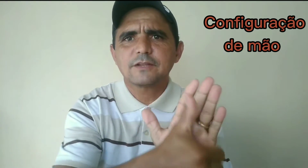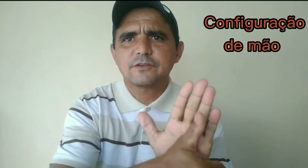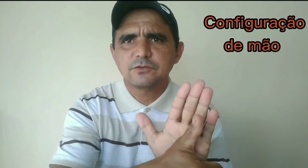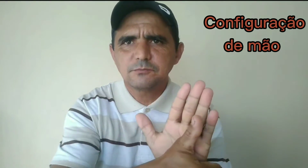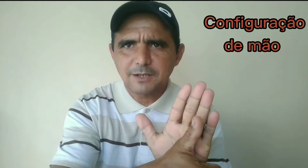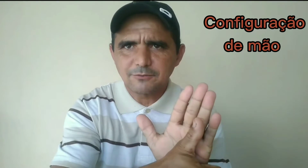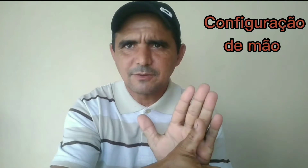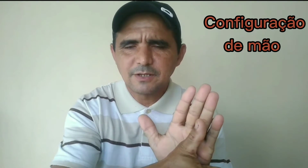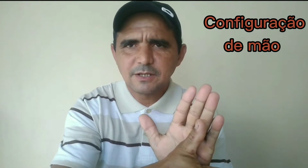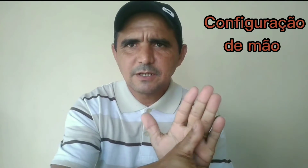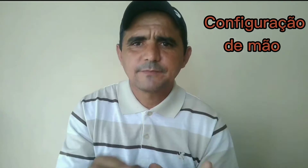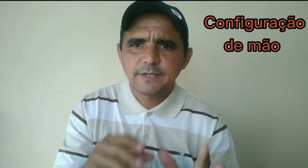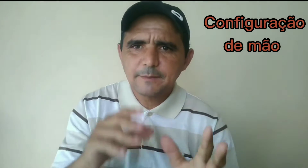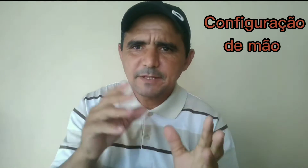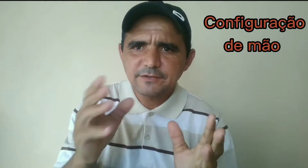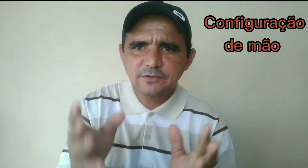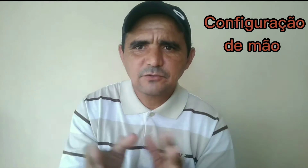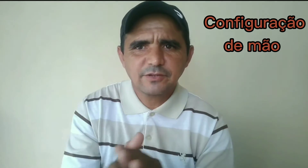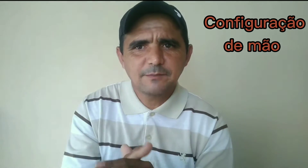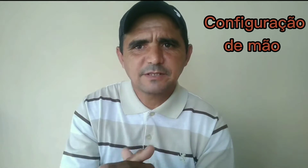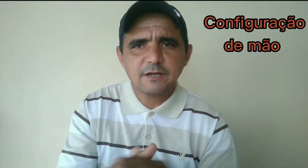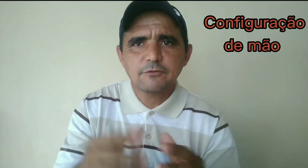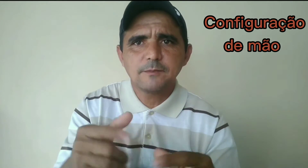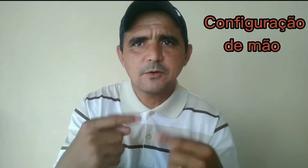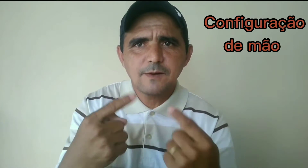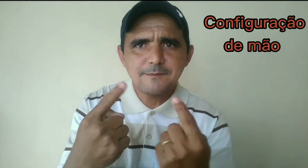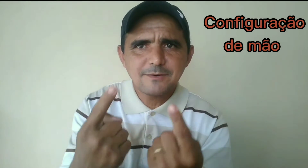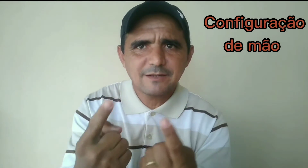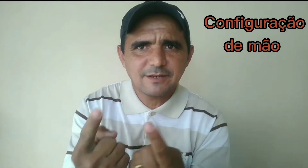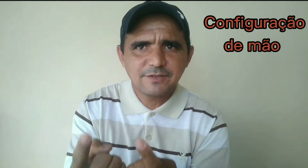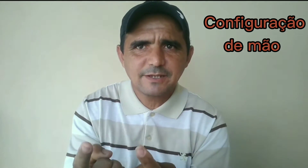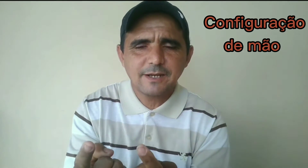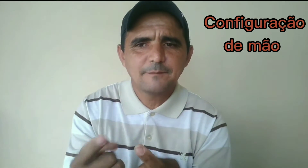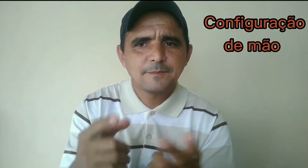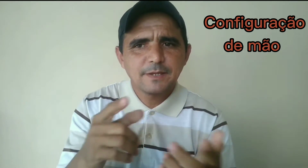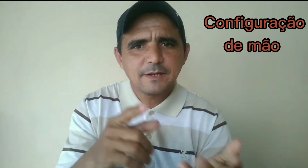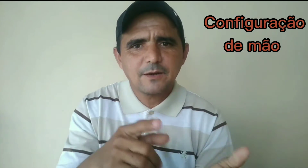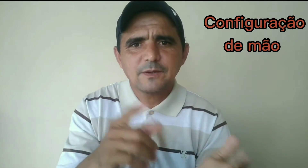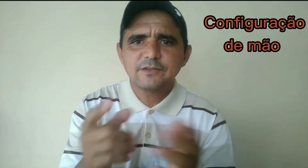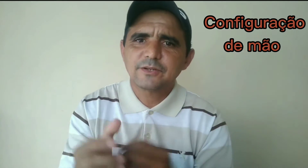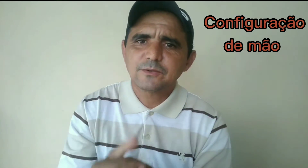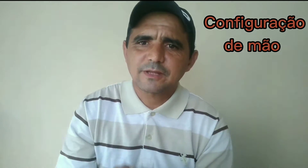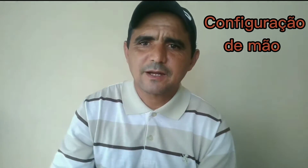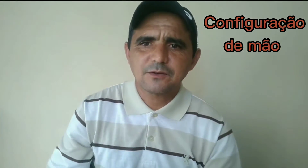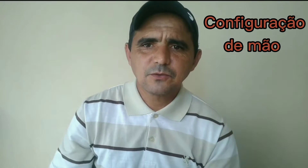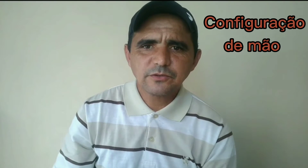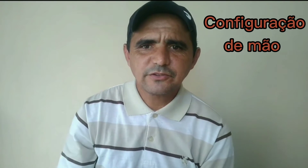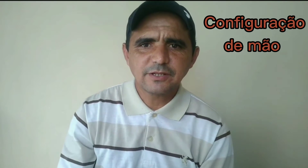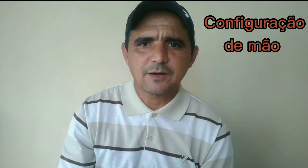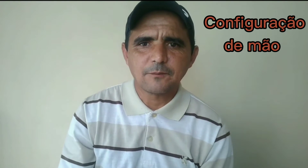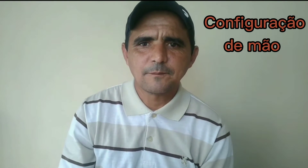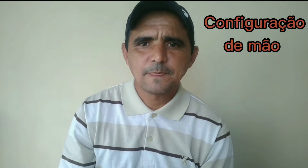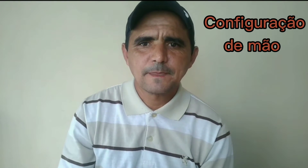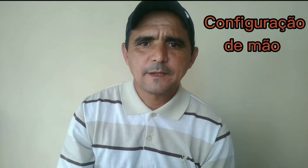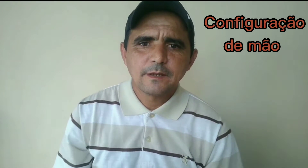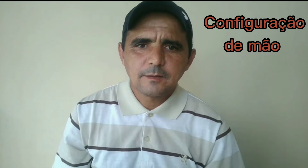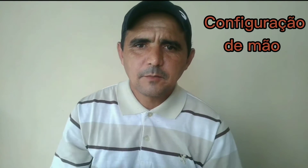configuração de mão. Representa justamente a forma como a mão ela vai ficar ao executar o sinal.